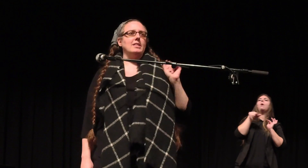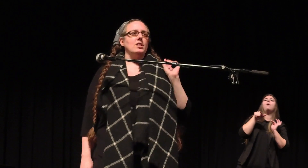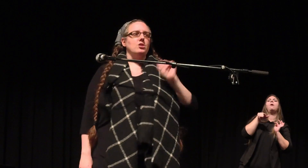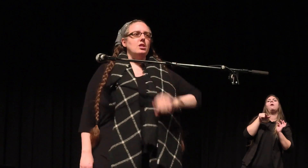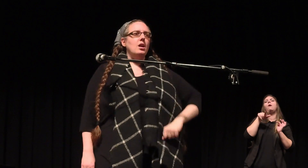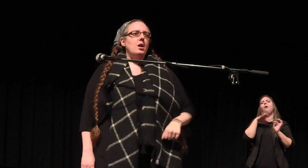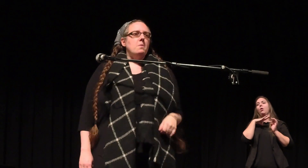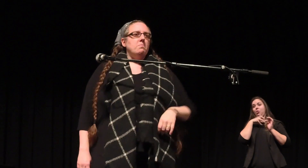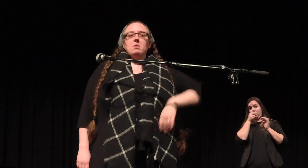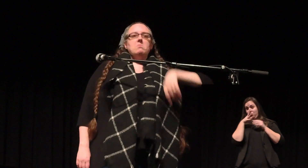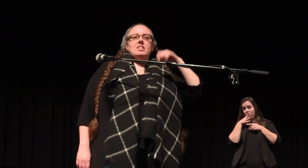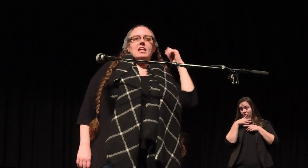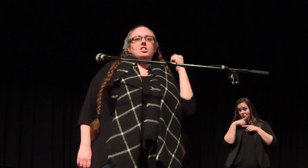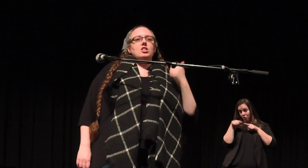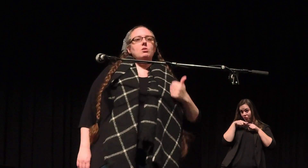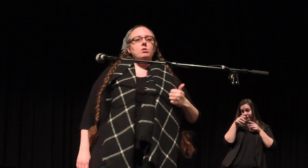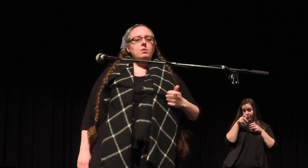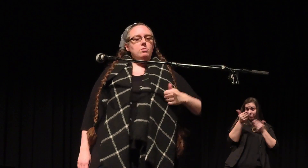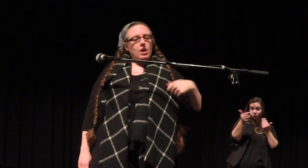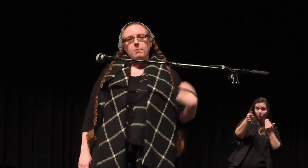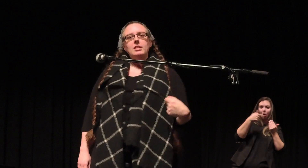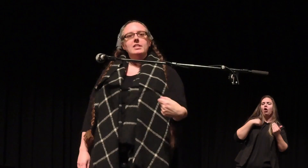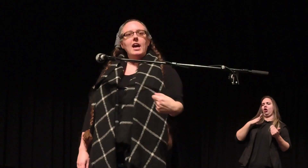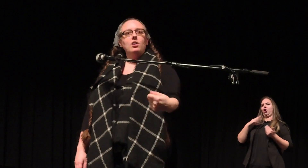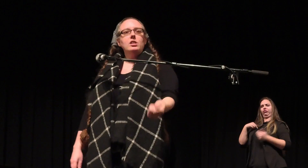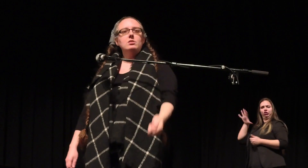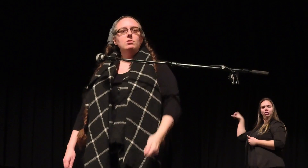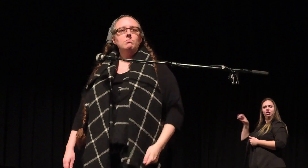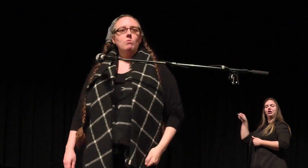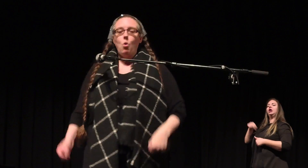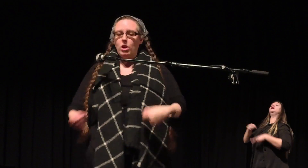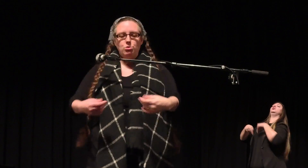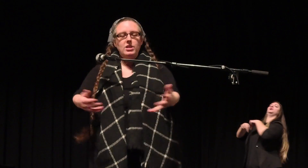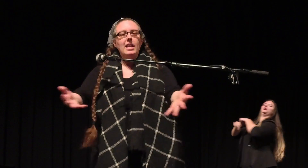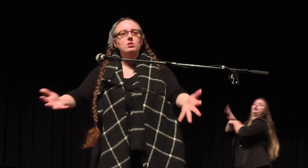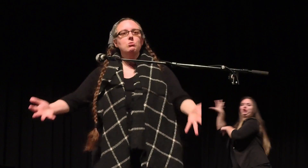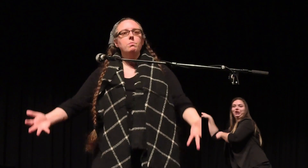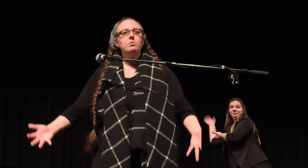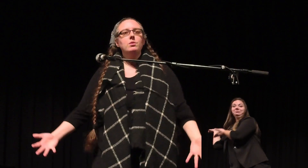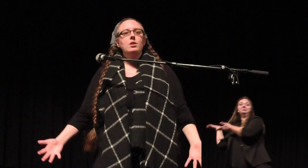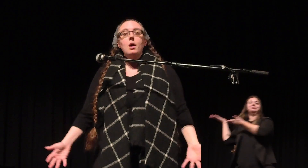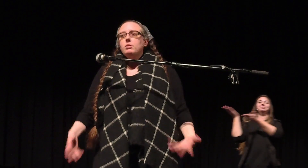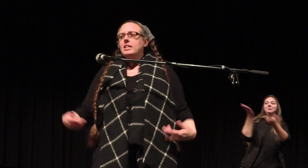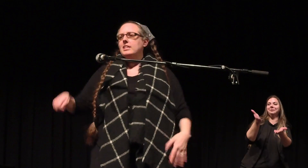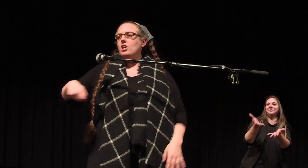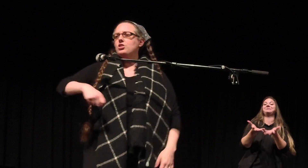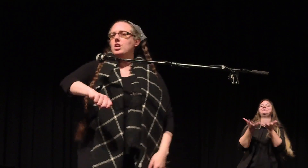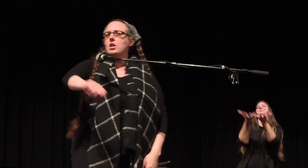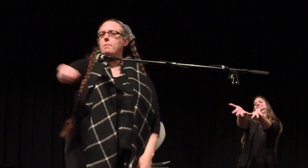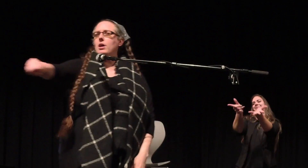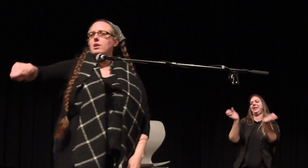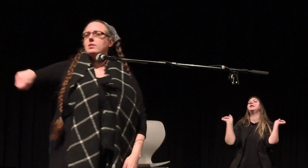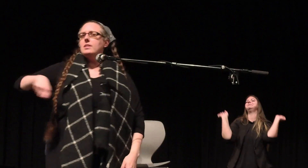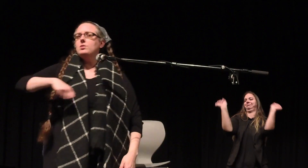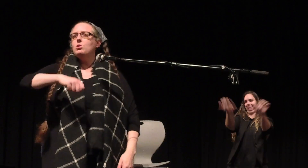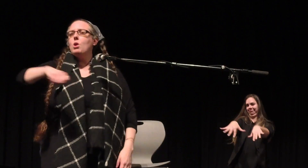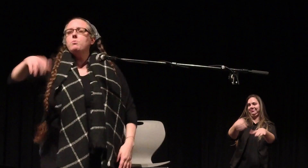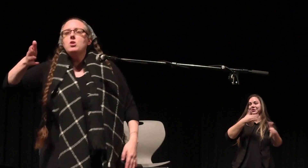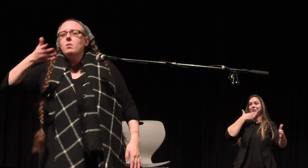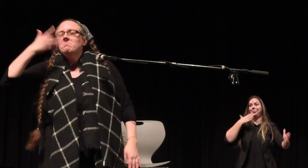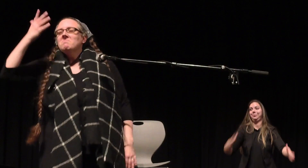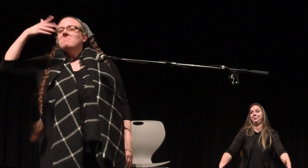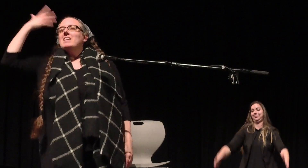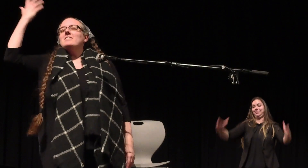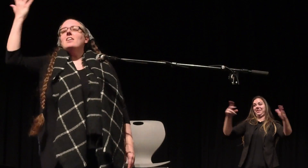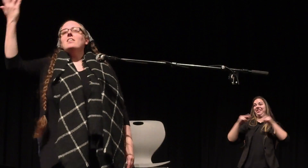pourrais partager. Il est allé chez lui, puis il a ramené des carottes. On l'a ajouté à la soupe. Puis l'étranger, il a brassé ça,